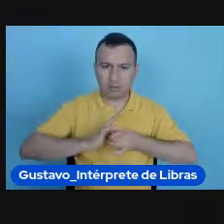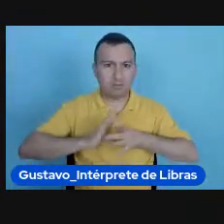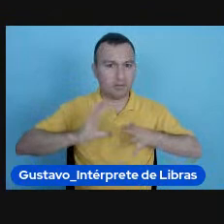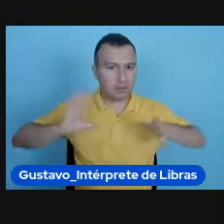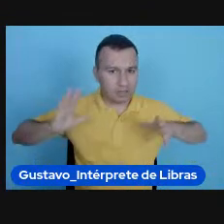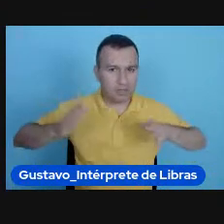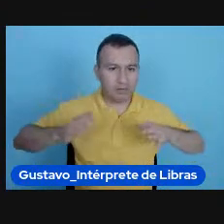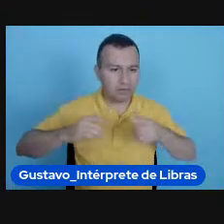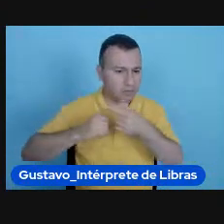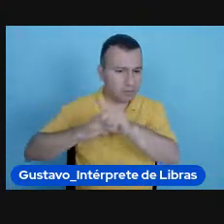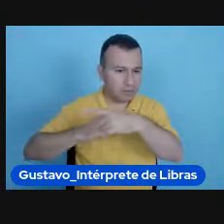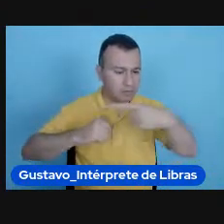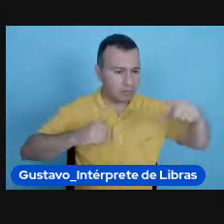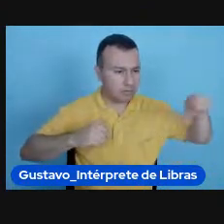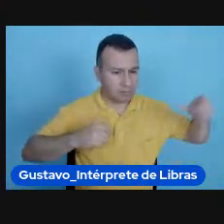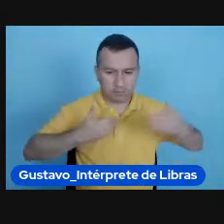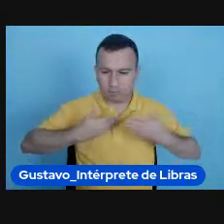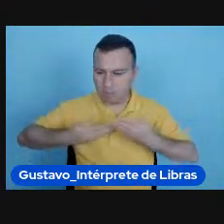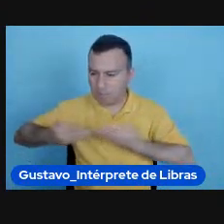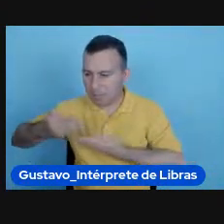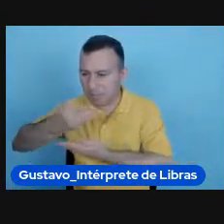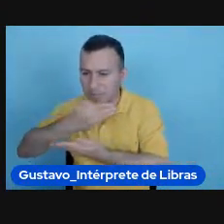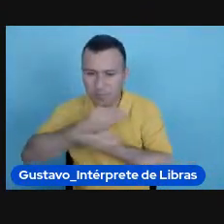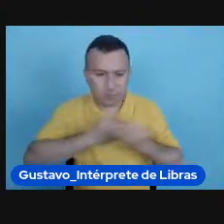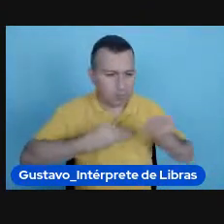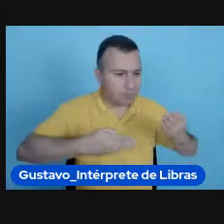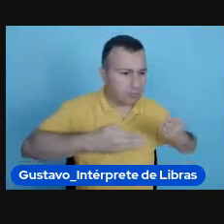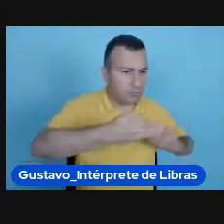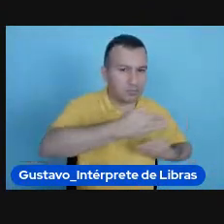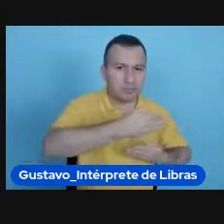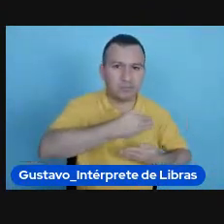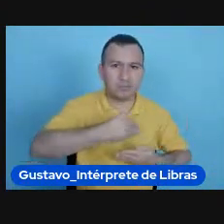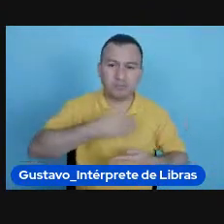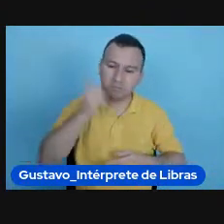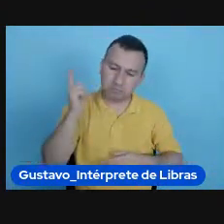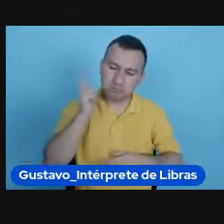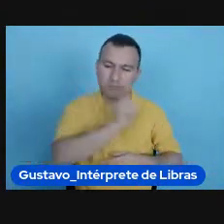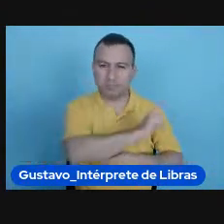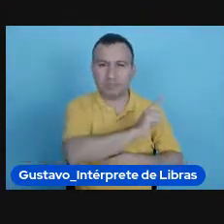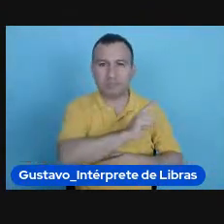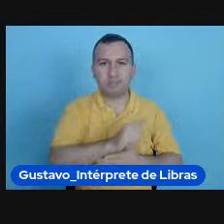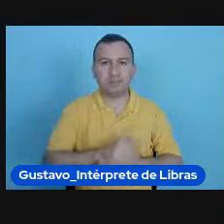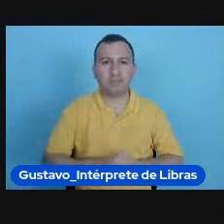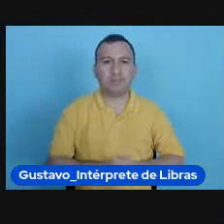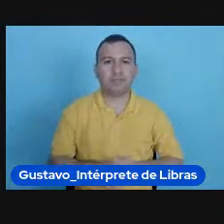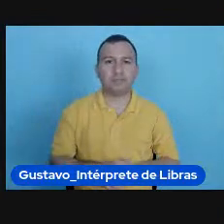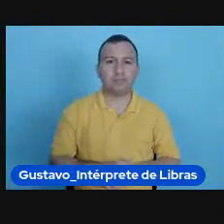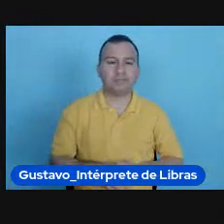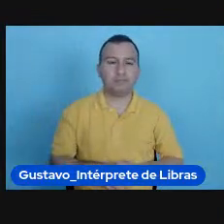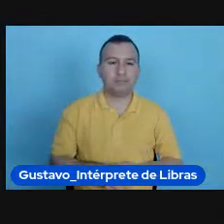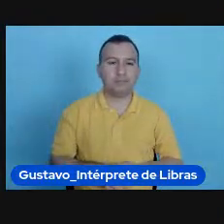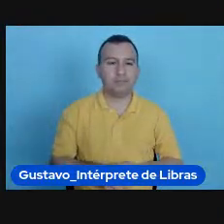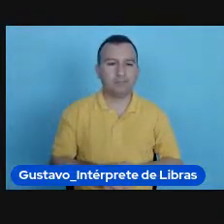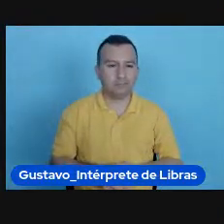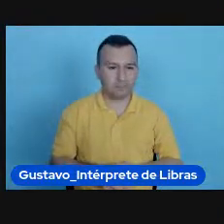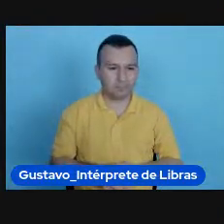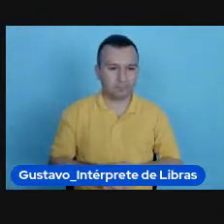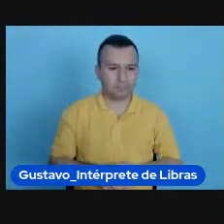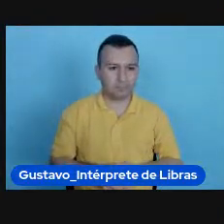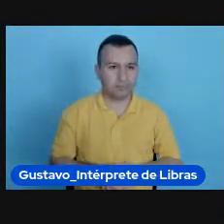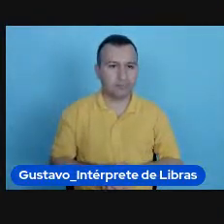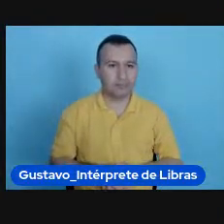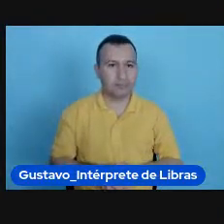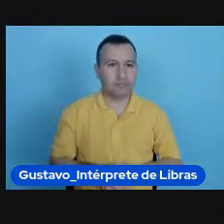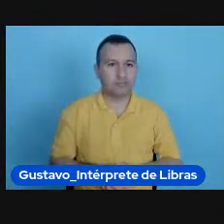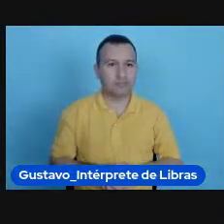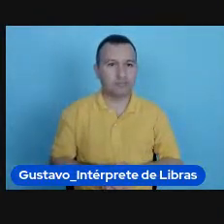e se construir, ser um sujeito de sua própria história. Olhar. O olhar para as pessoas. Para